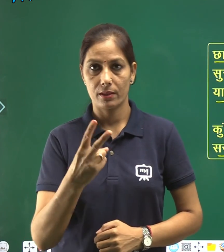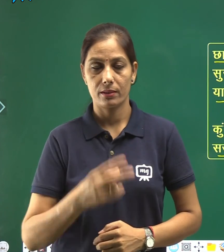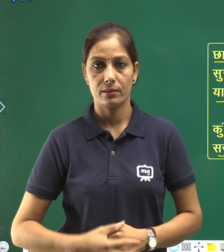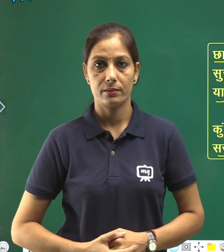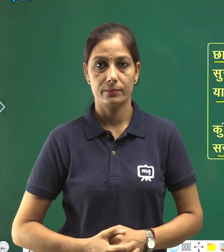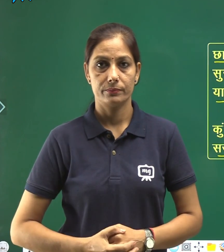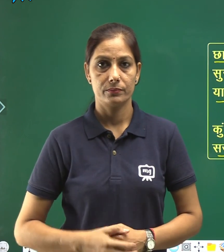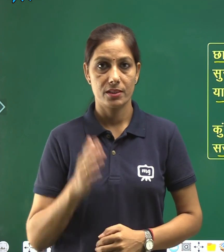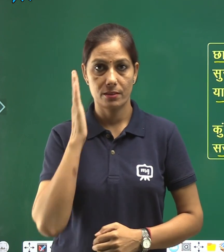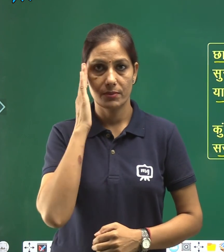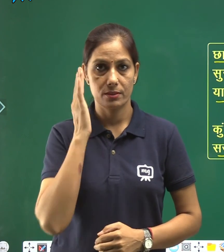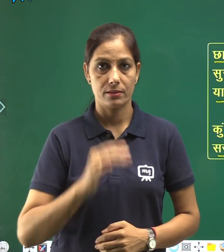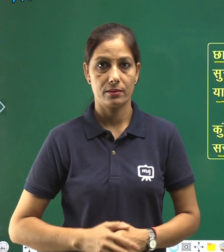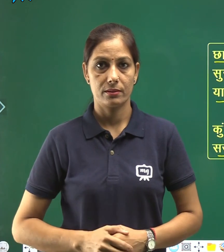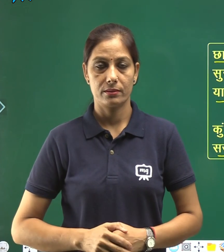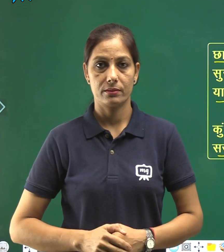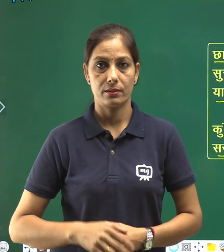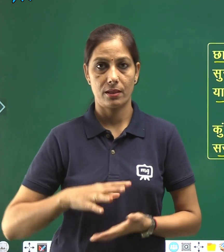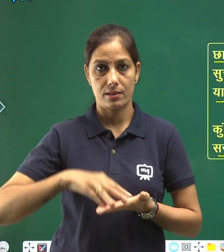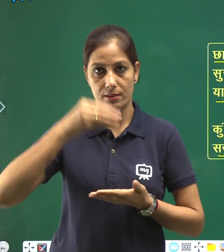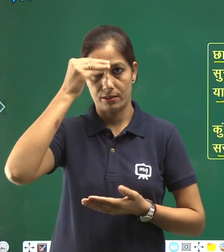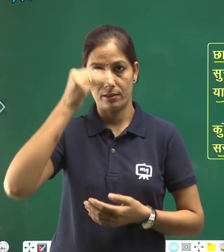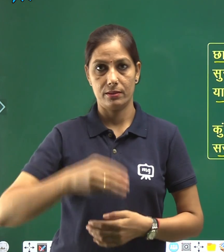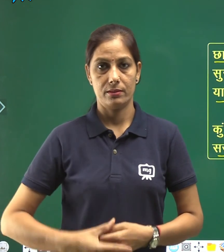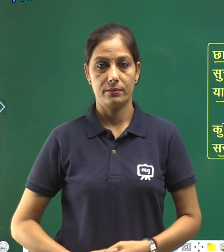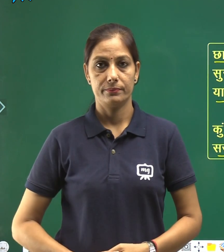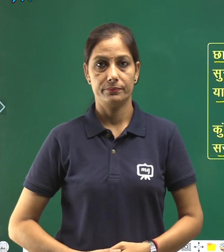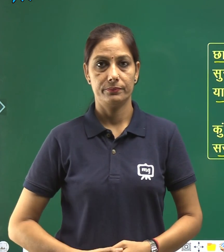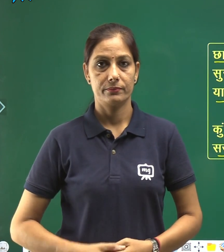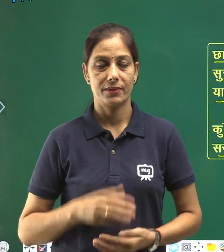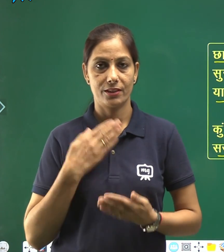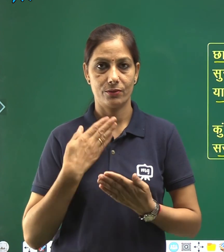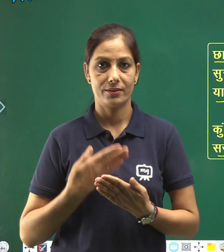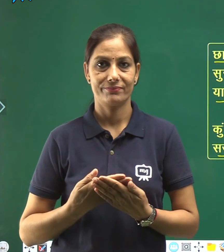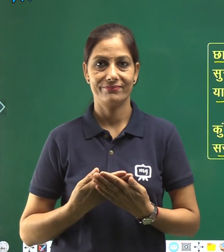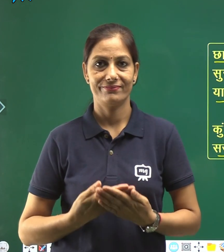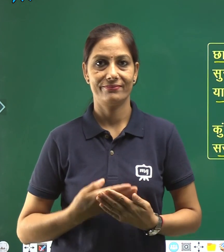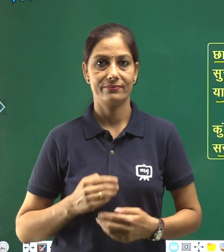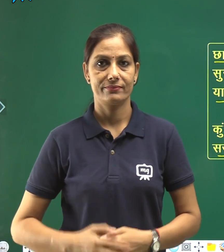समझें और याद करें। धन्यवाद।